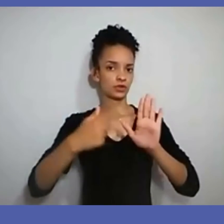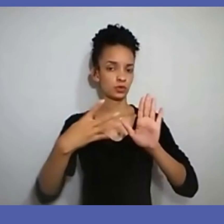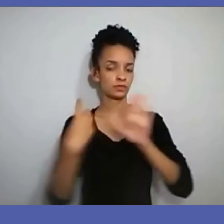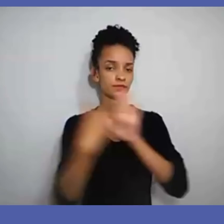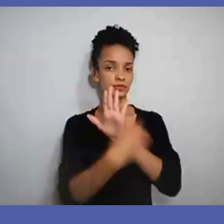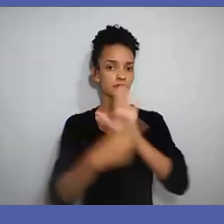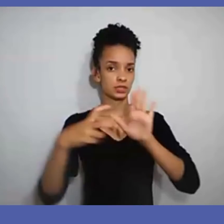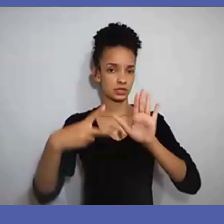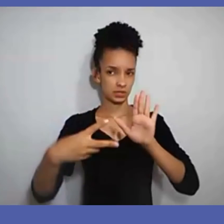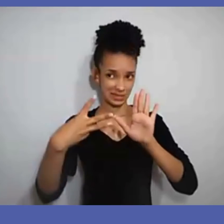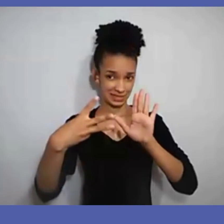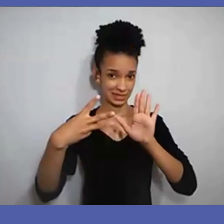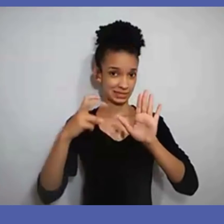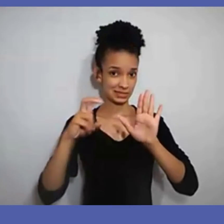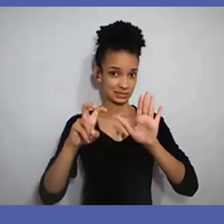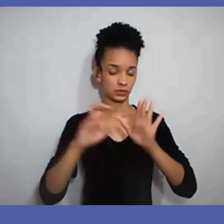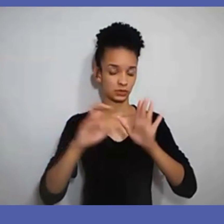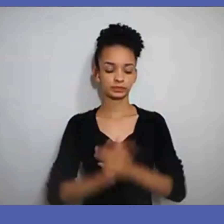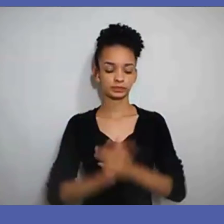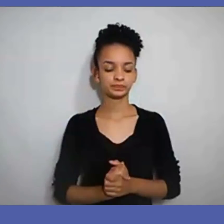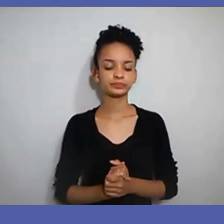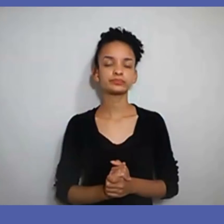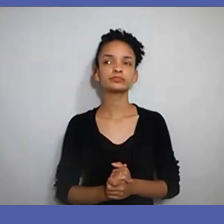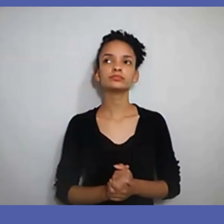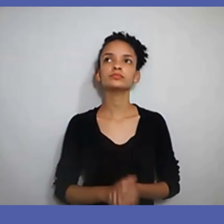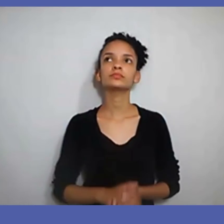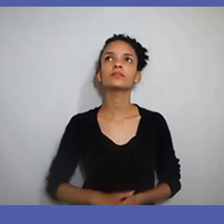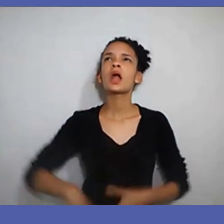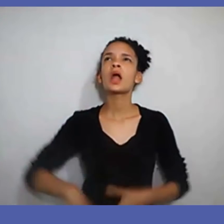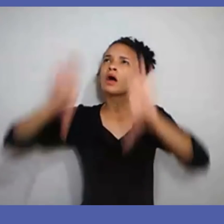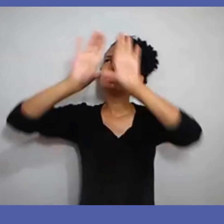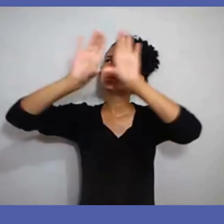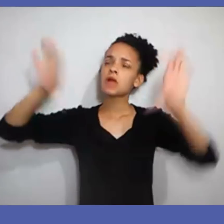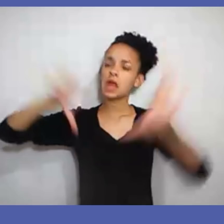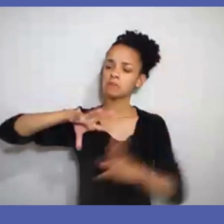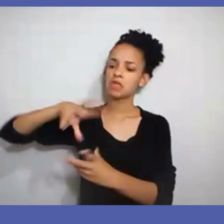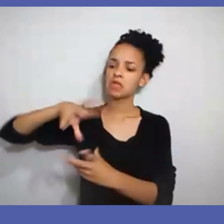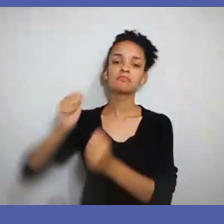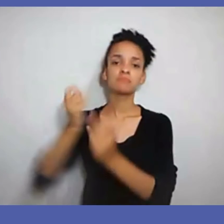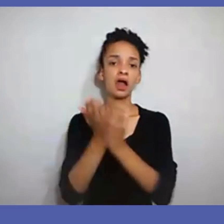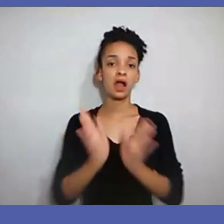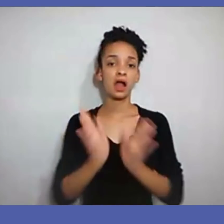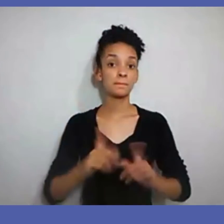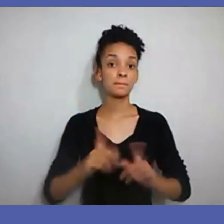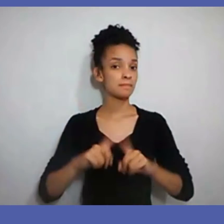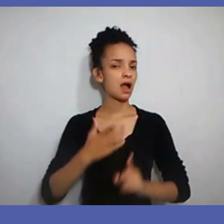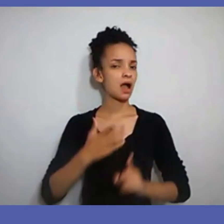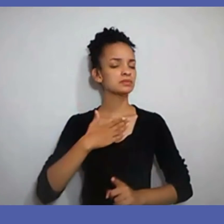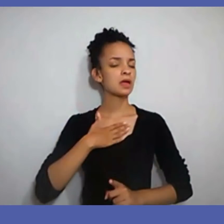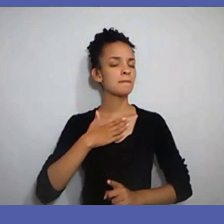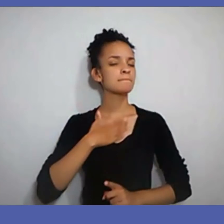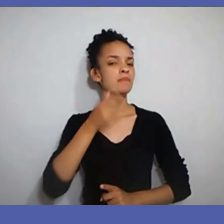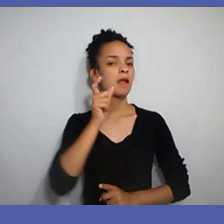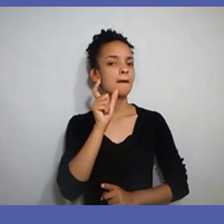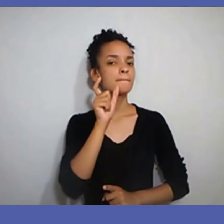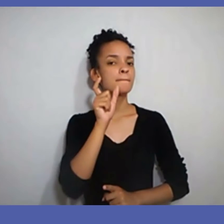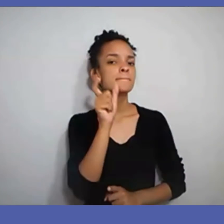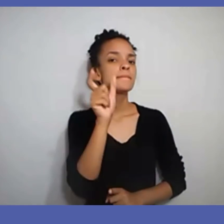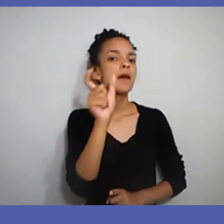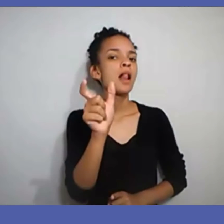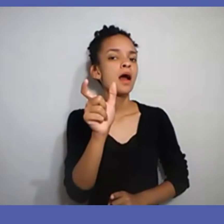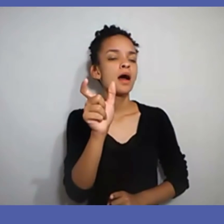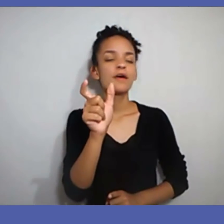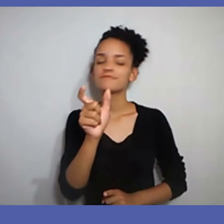minhas palavras não passarão. Irmãos, creia nessas palavras. A vinda do Senhor